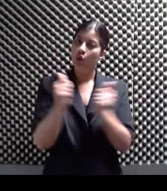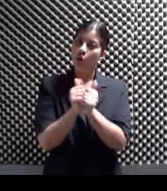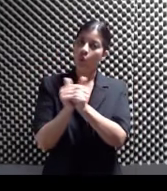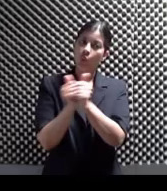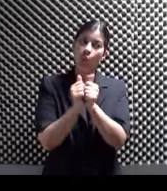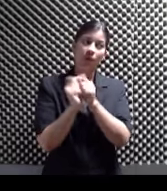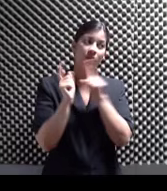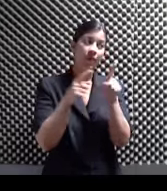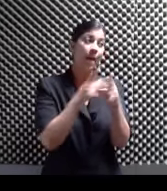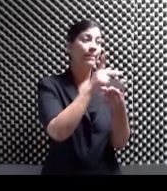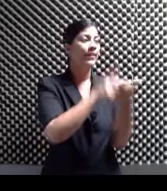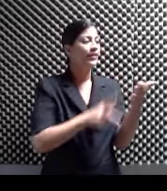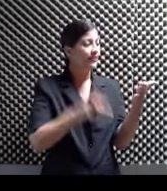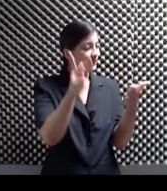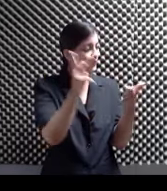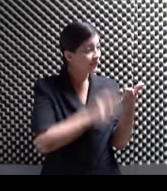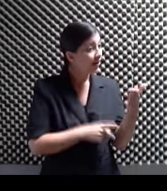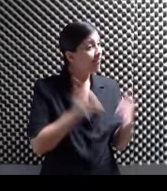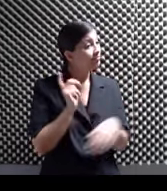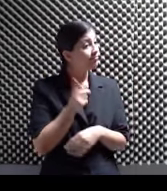la muchacha la planilla.